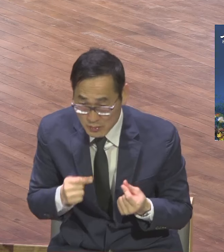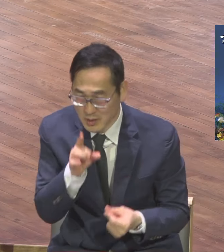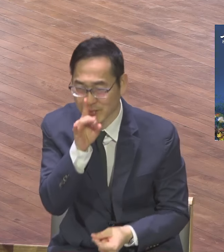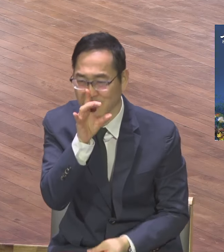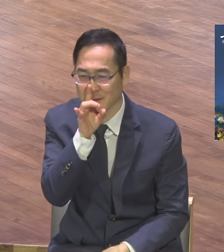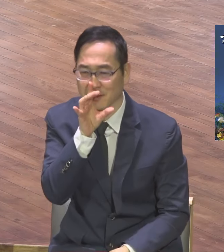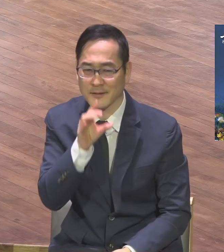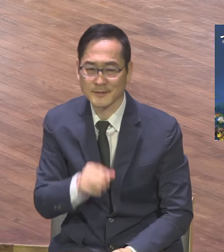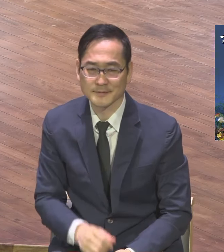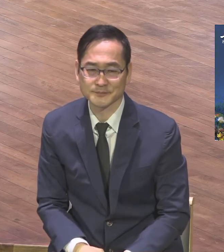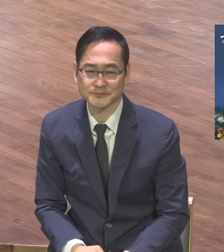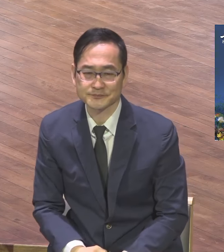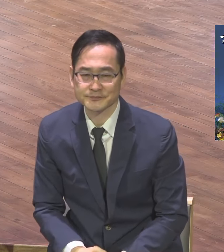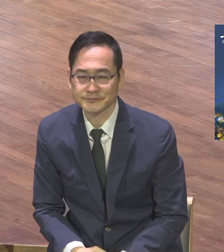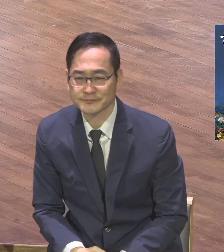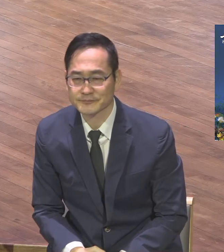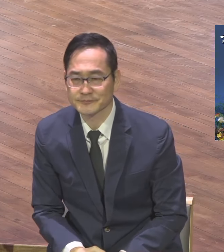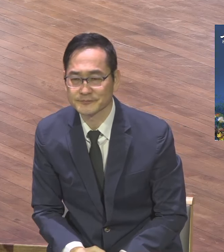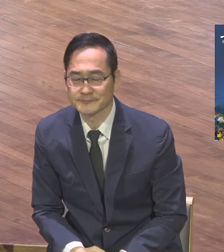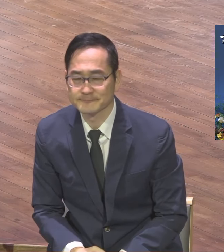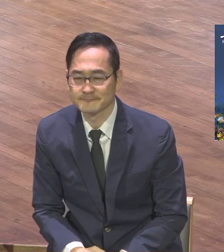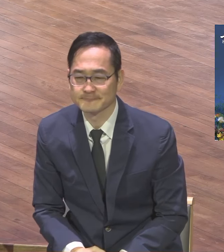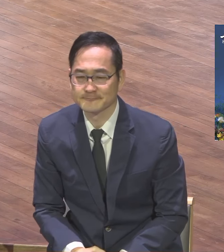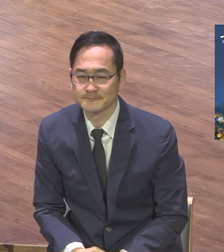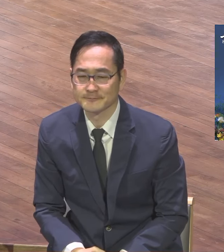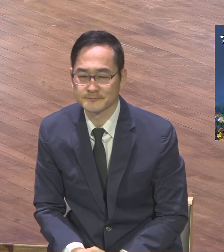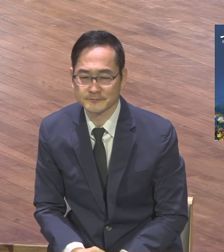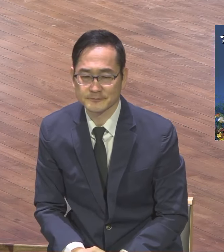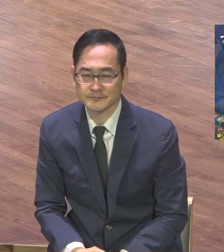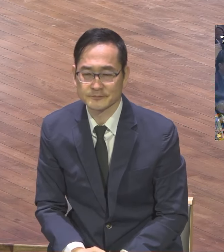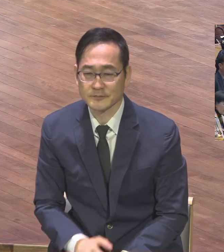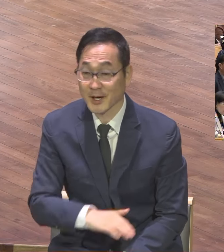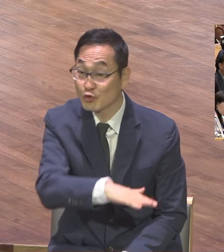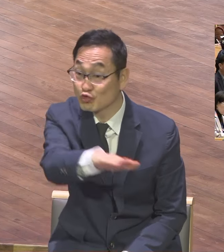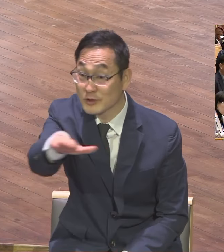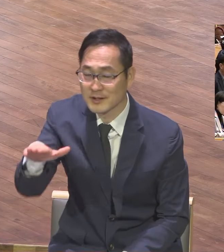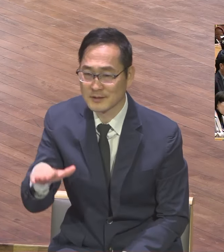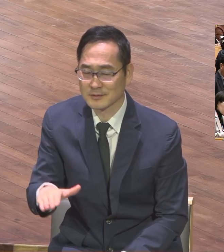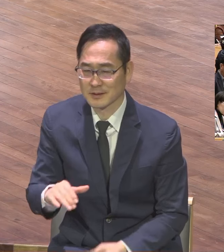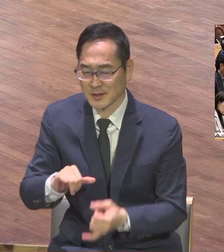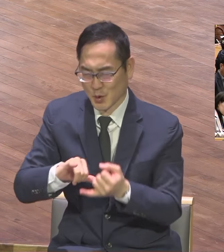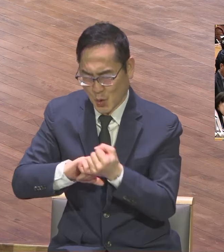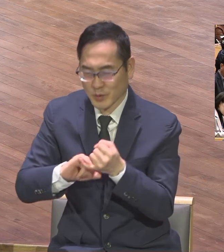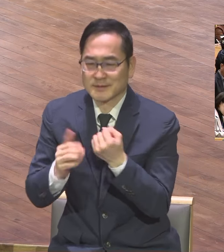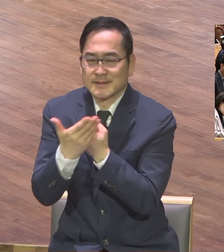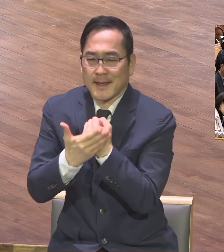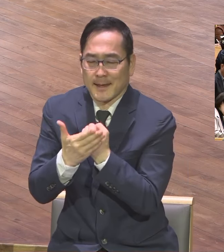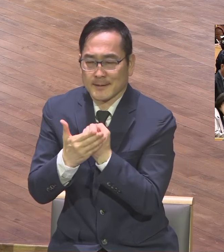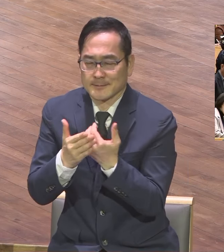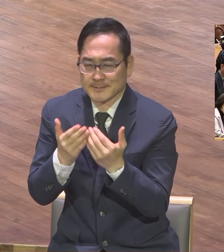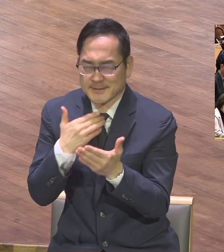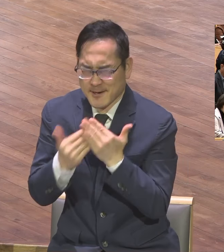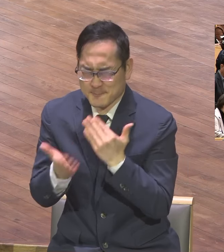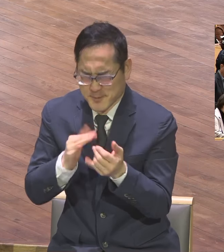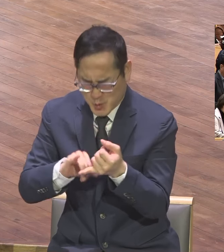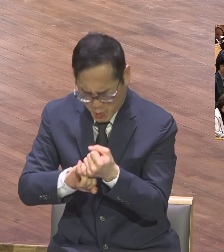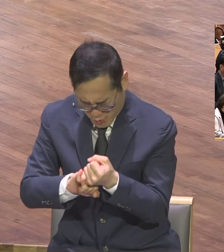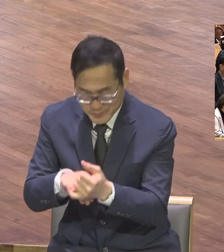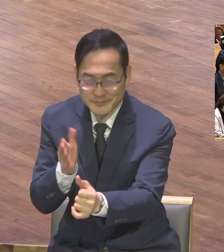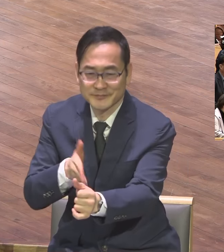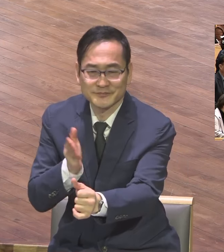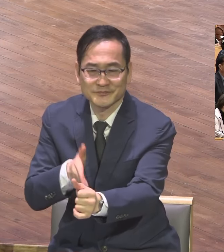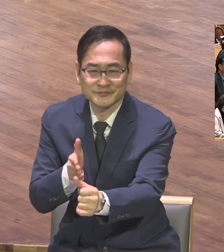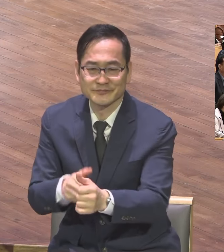말씀을 통해서 하나님께 주시는 새 은혜를 체험하시기 바랍니다. 그 은혜가 여러분 개인을